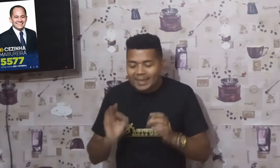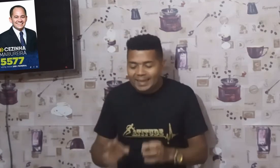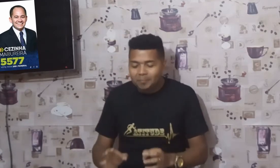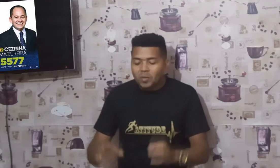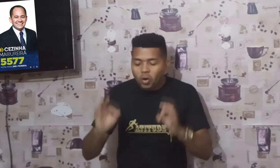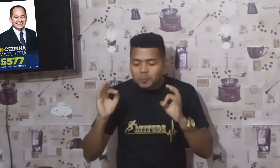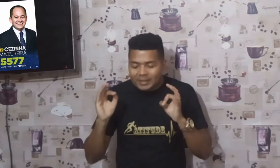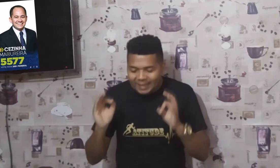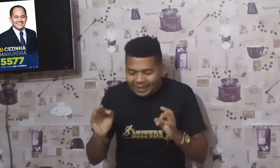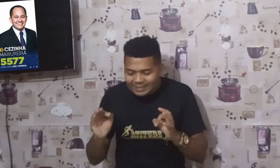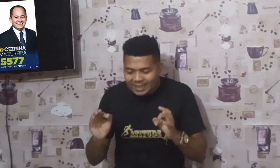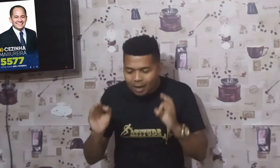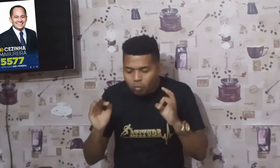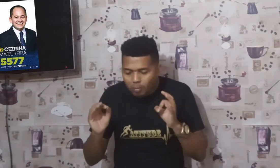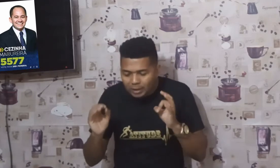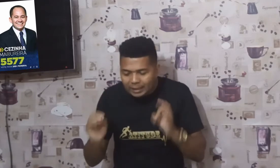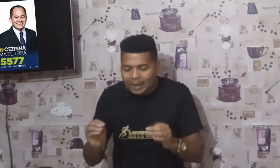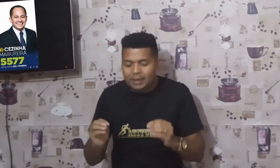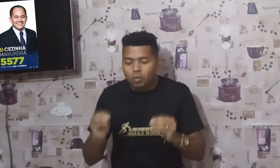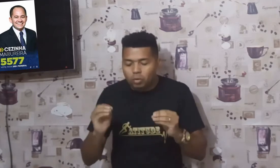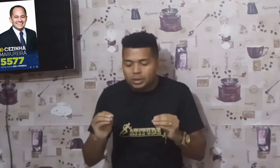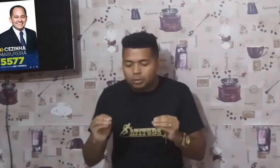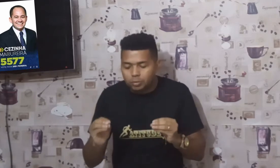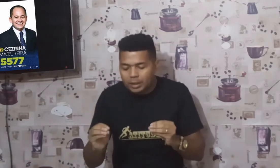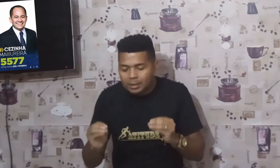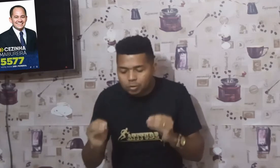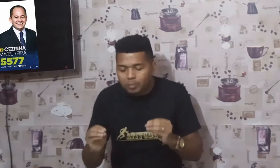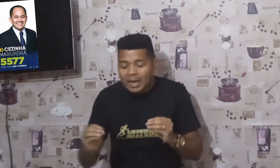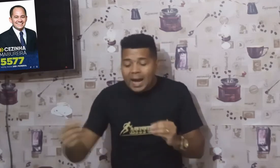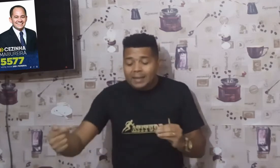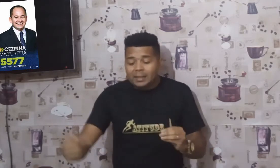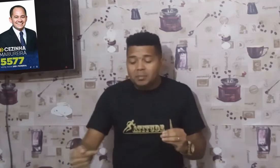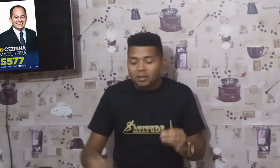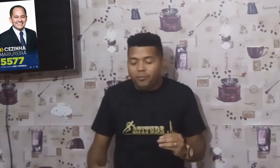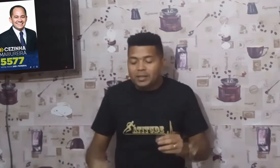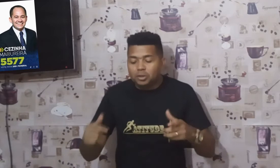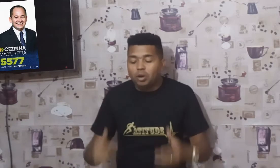obriga hospitais a comunicarem o Conselho Tutelar sobre atendimento